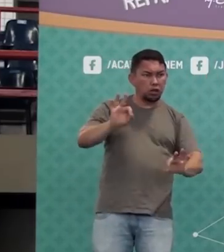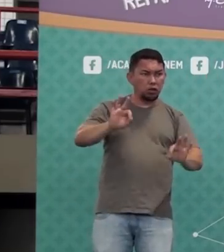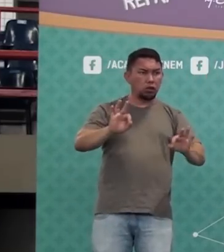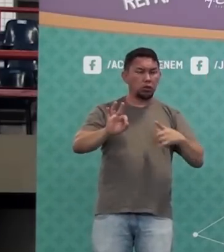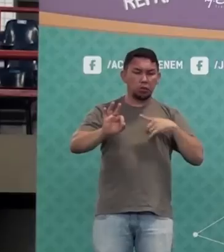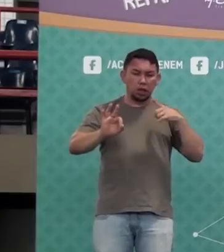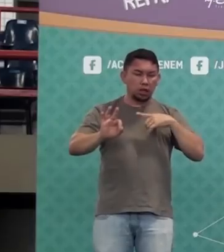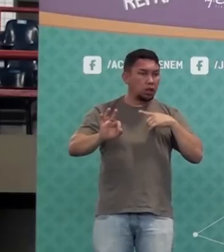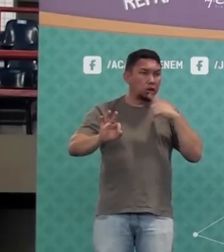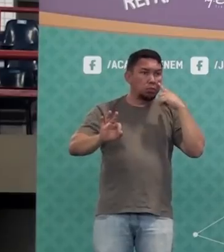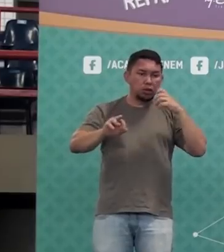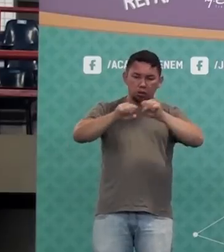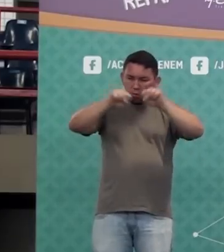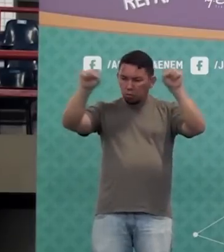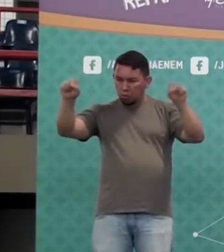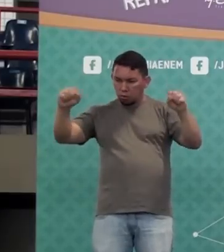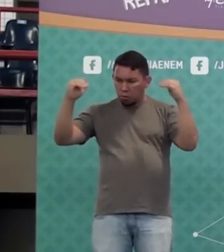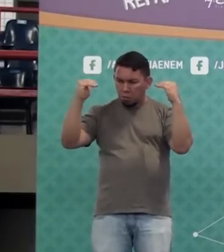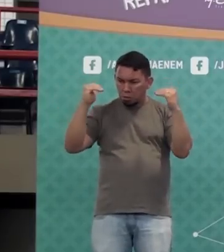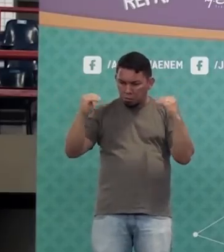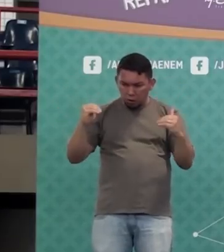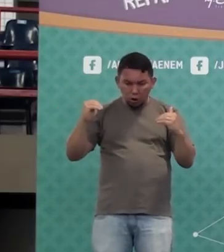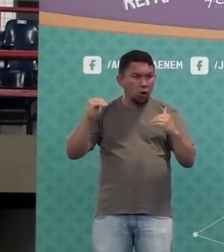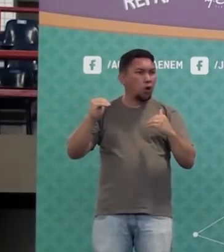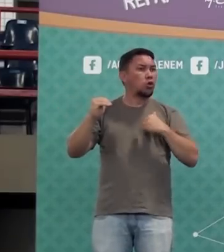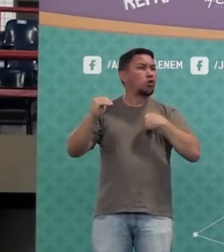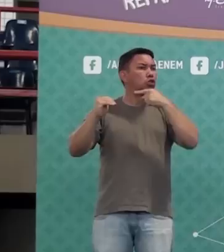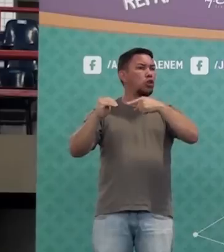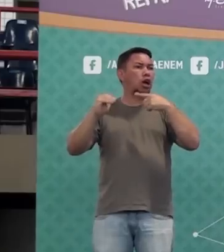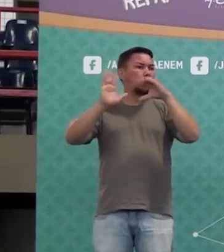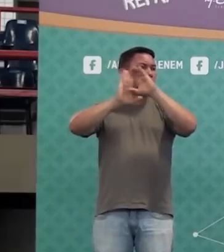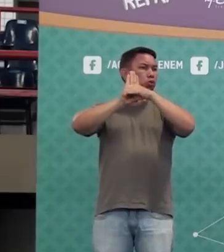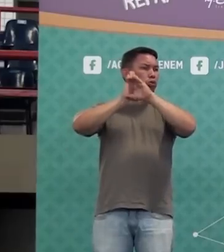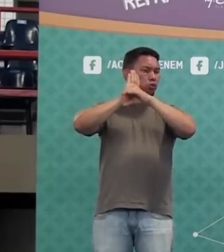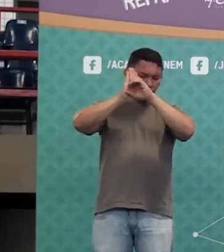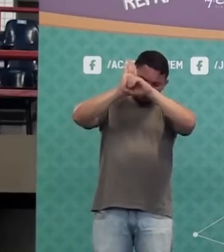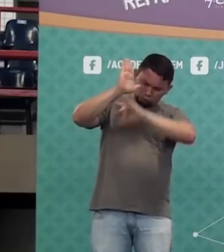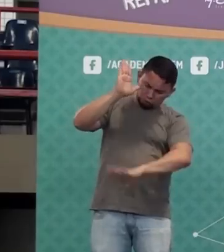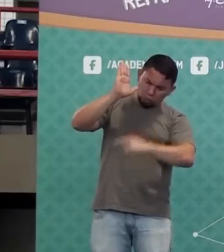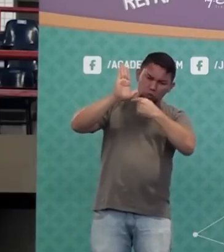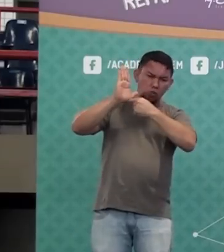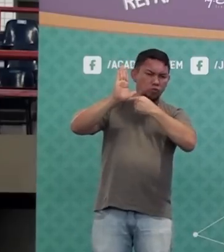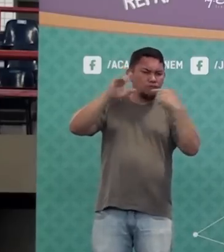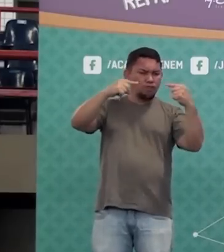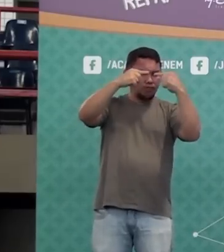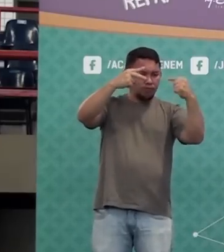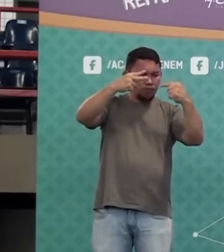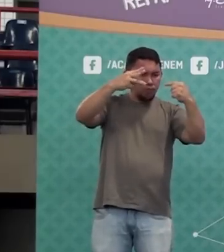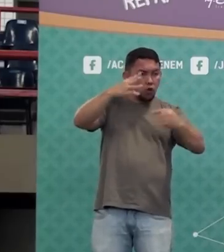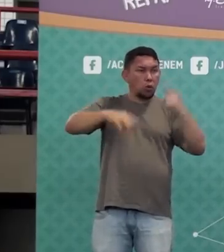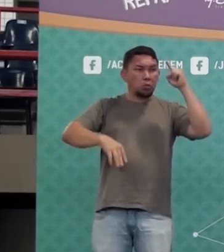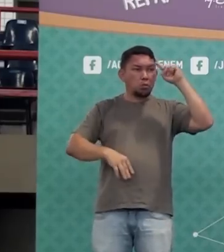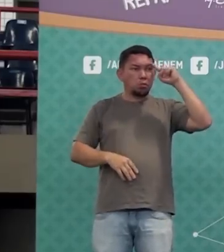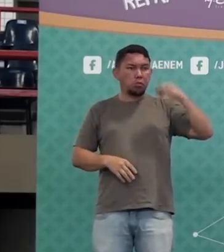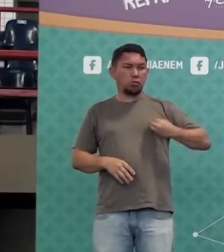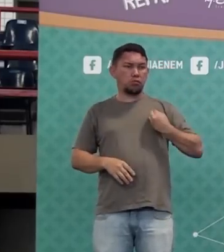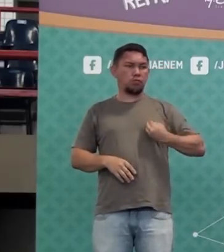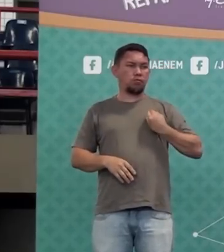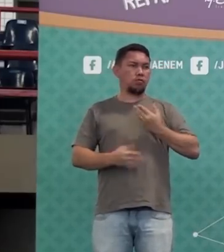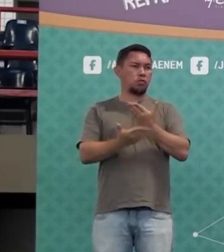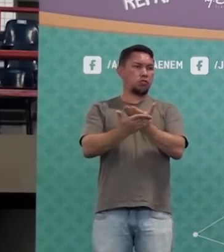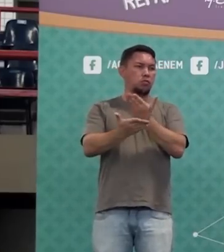uma sistematização em conteúdos verdadeiros, necessários e importantes que devam